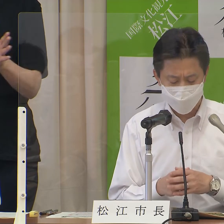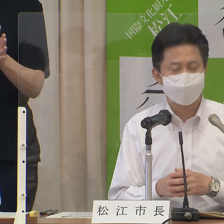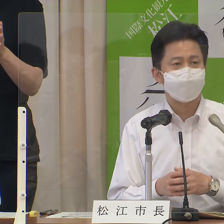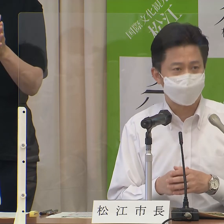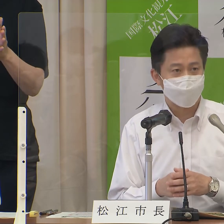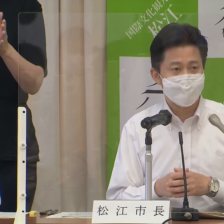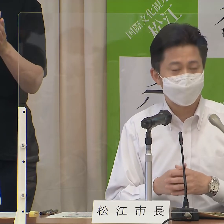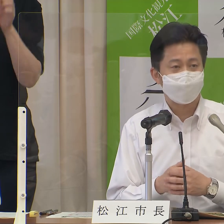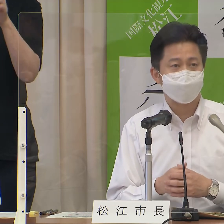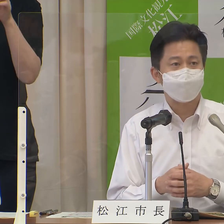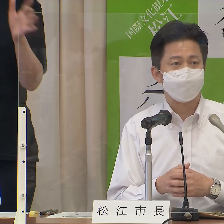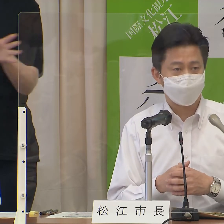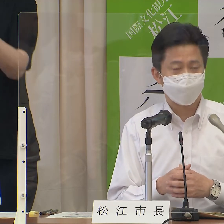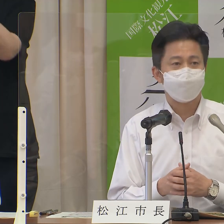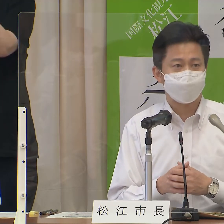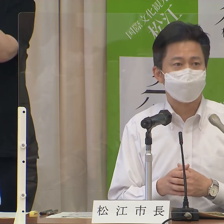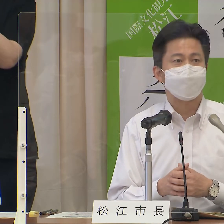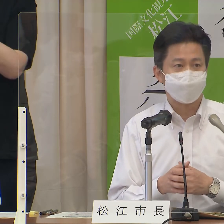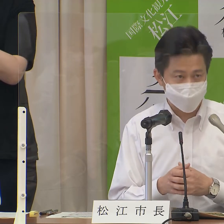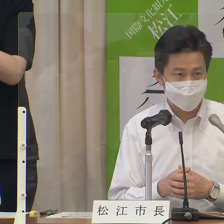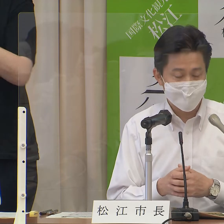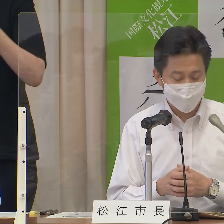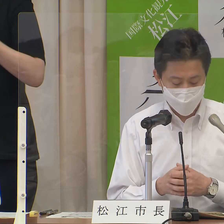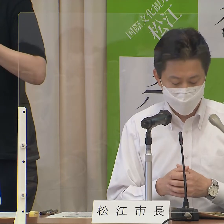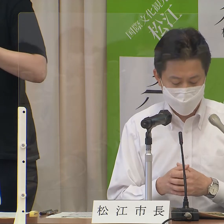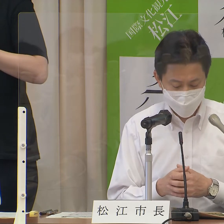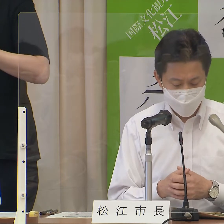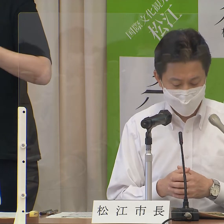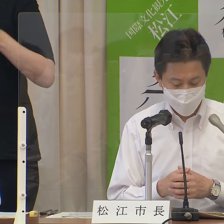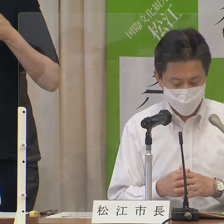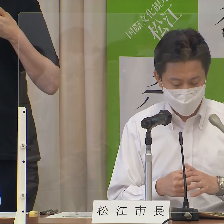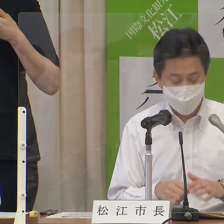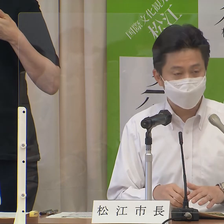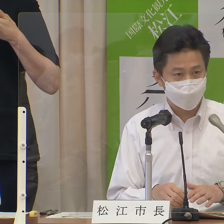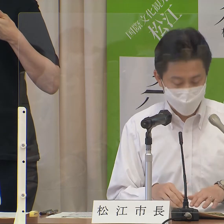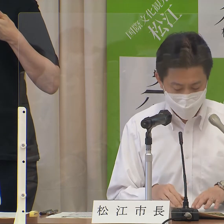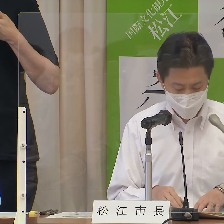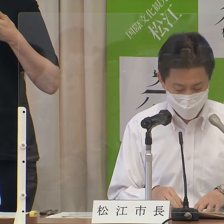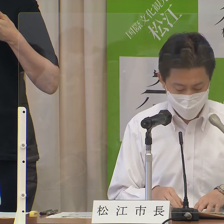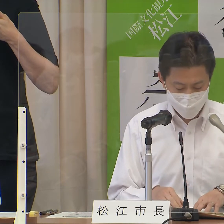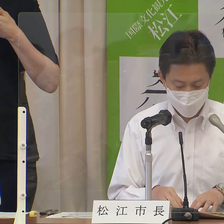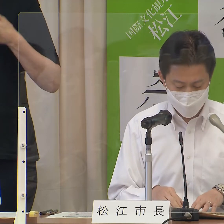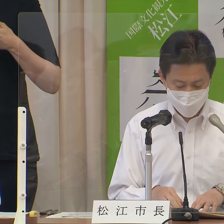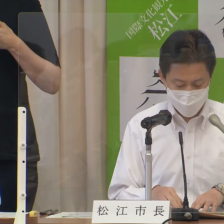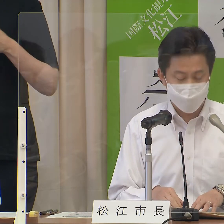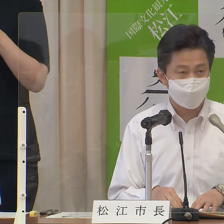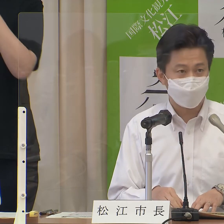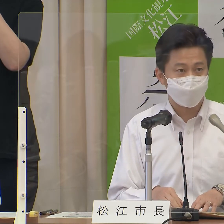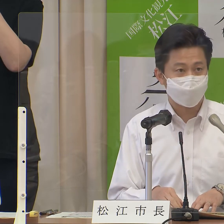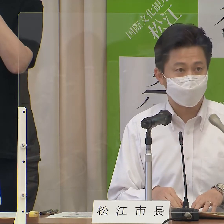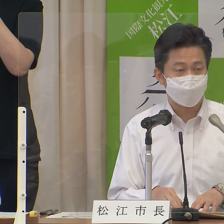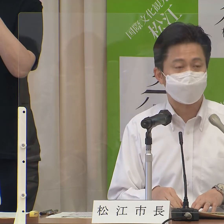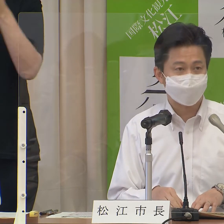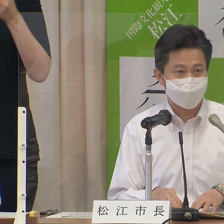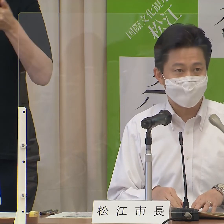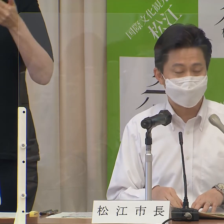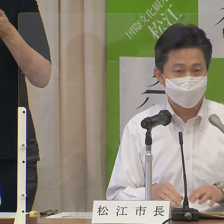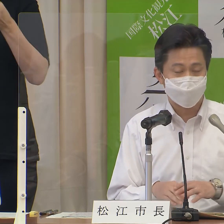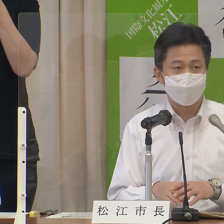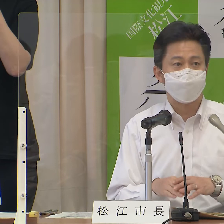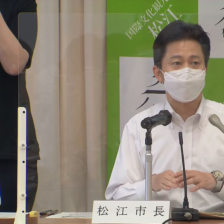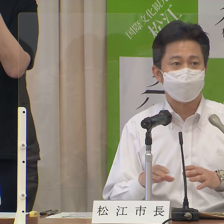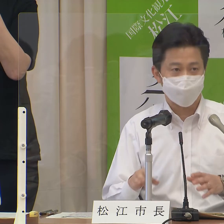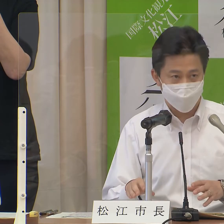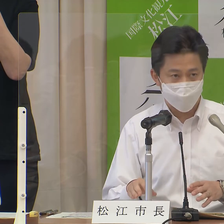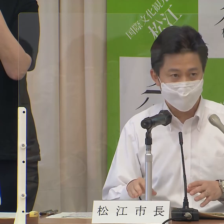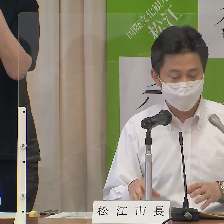体調整をしていくという管理職も必要になってまいります。で今回はその管理職2名というのを今日付けで配置をしておりまして、全